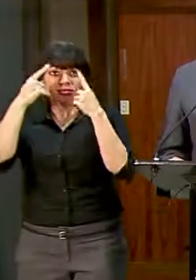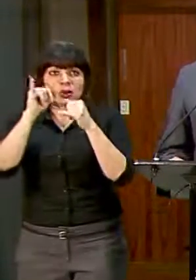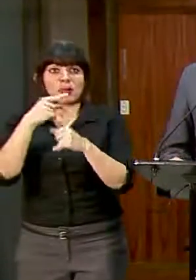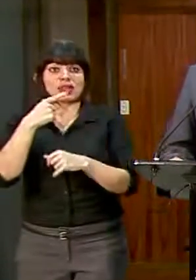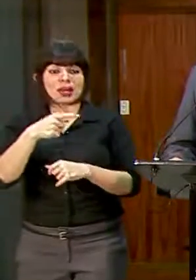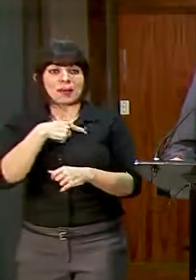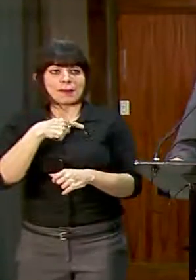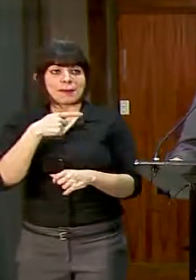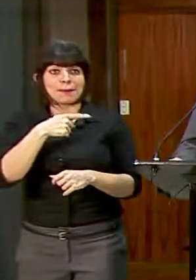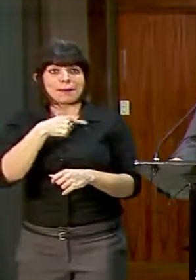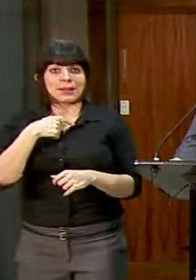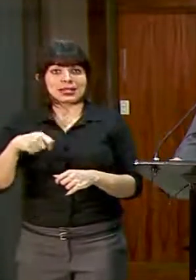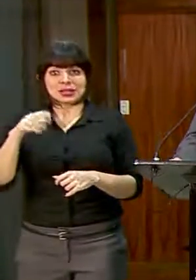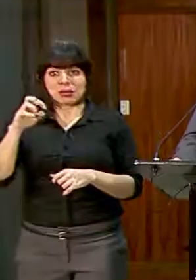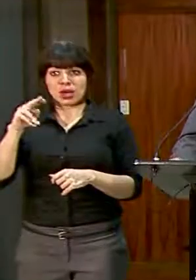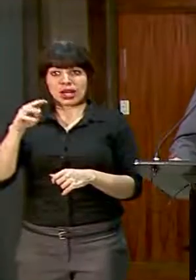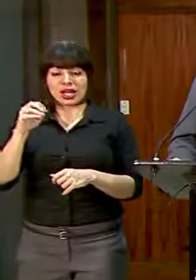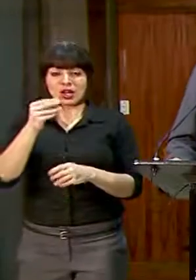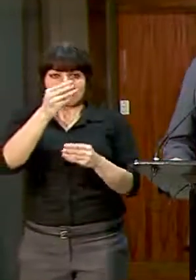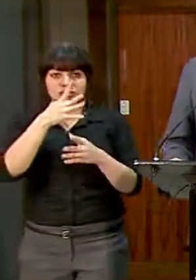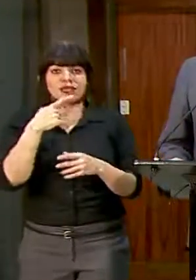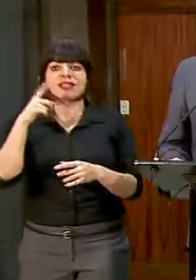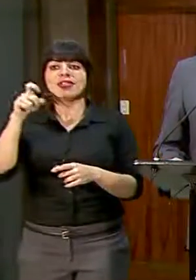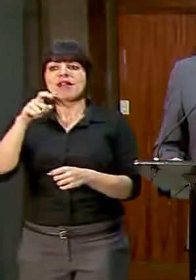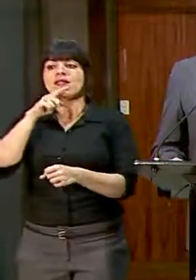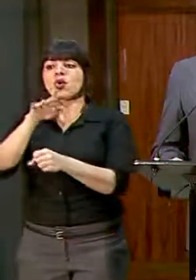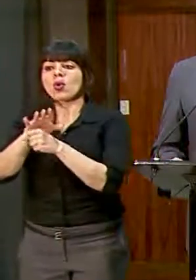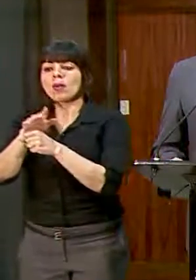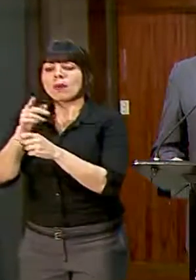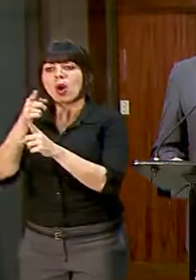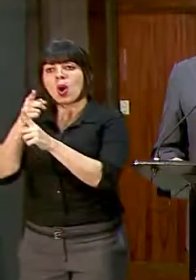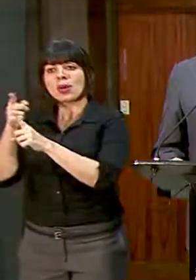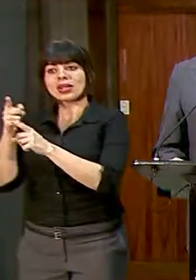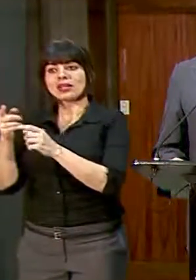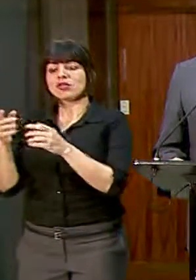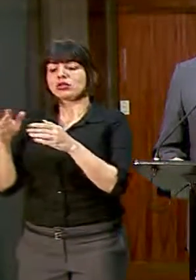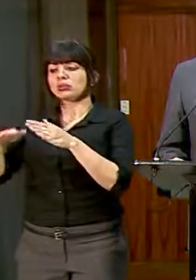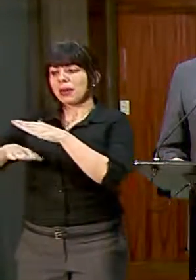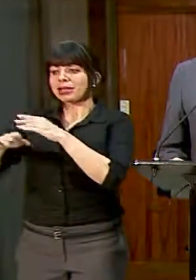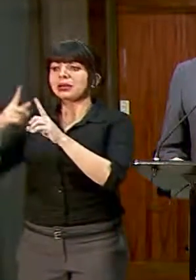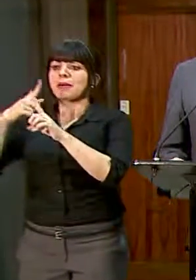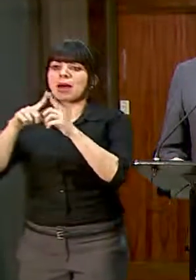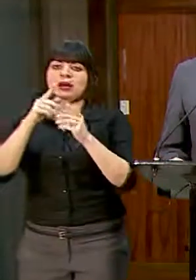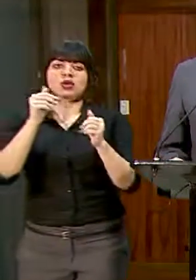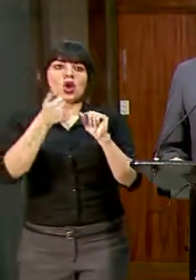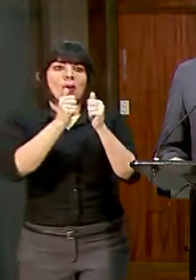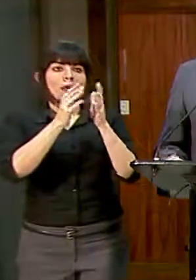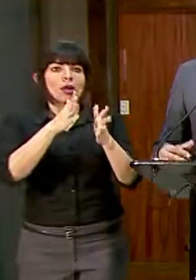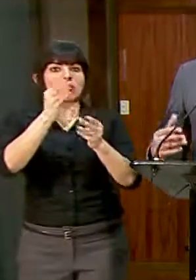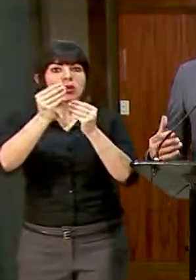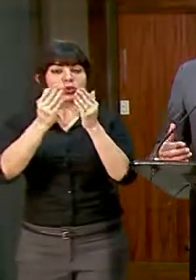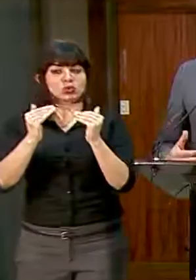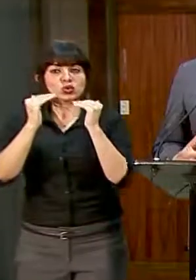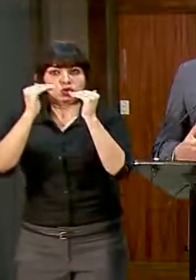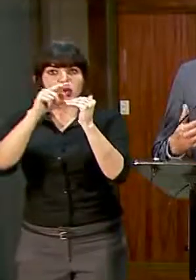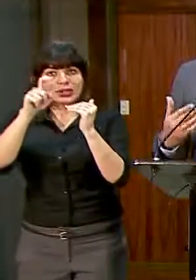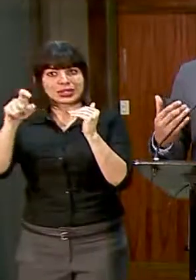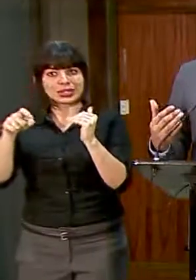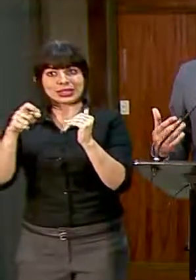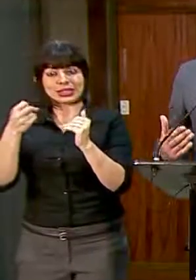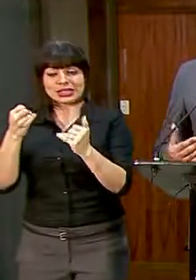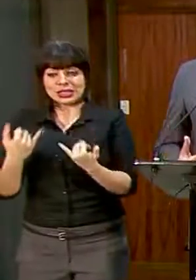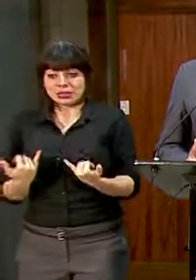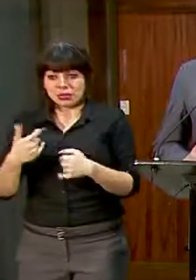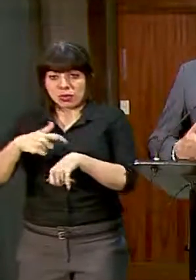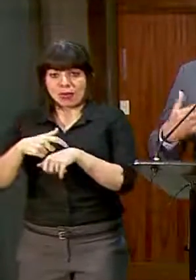el presidente Moreno, que son cumplir con los objetivos de competitividad y de productividad, que en un momento de